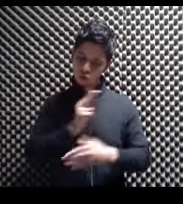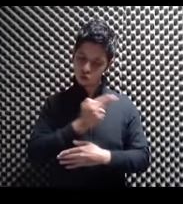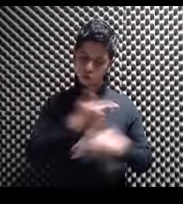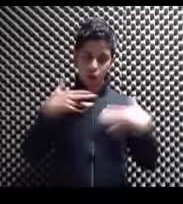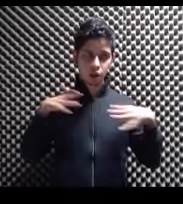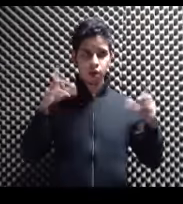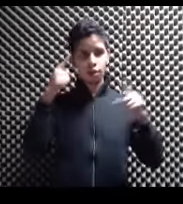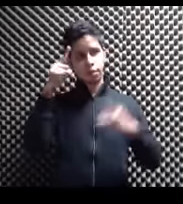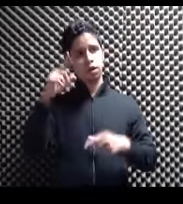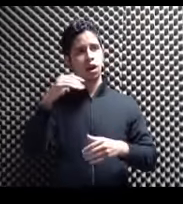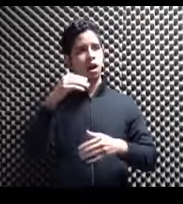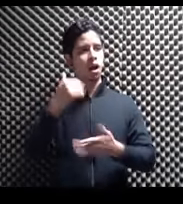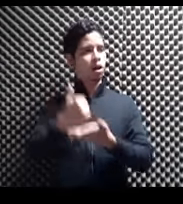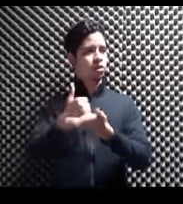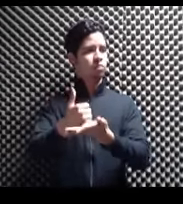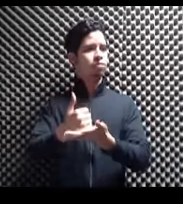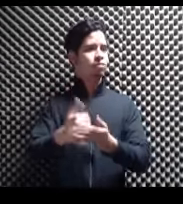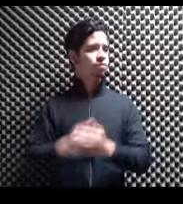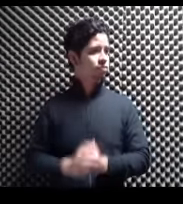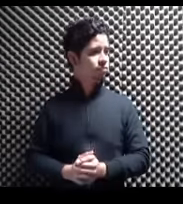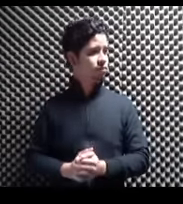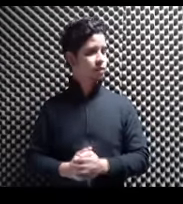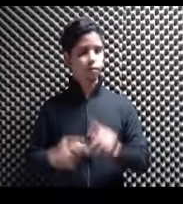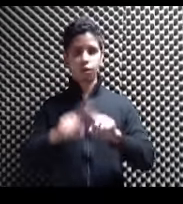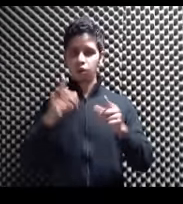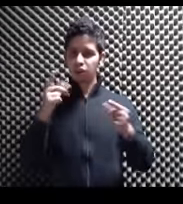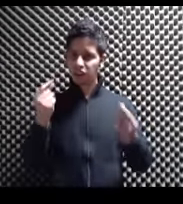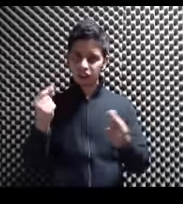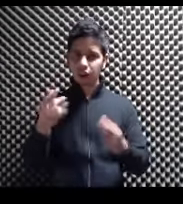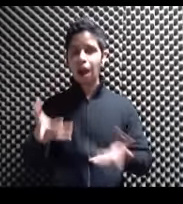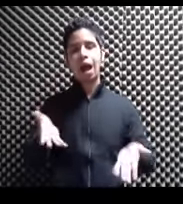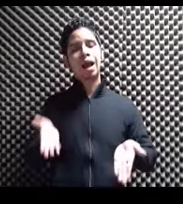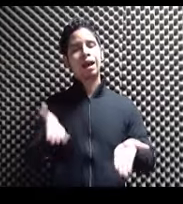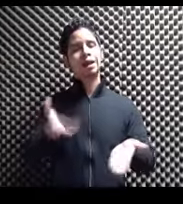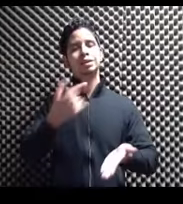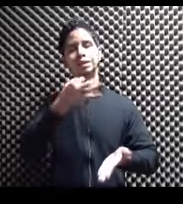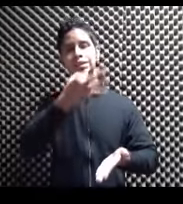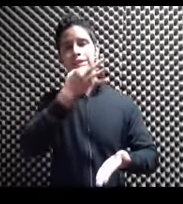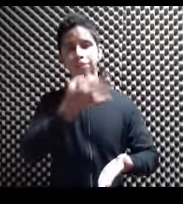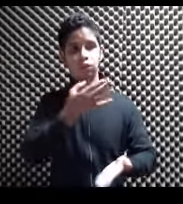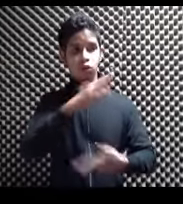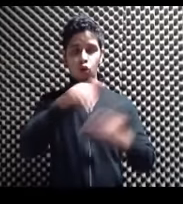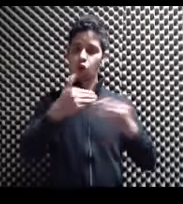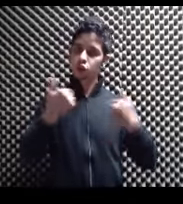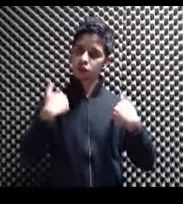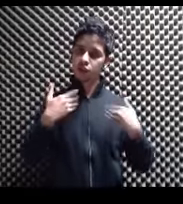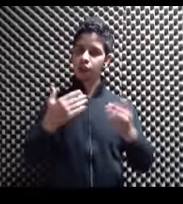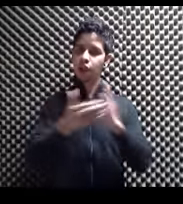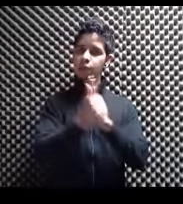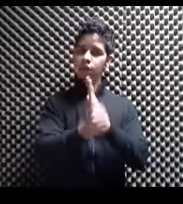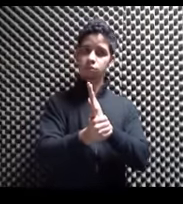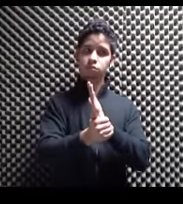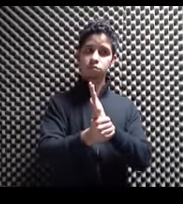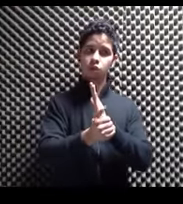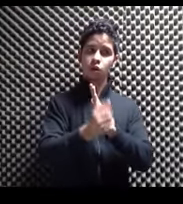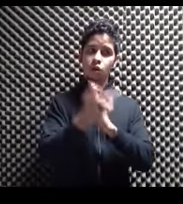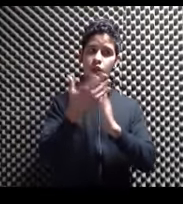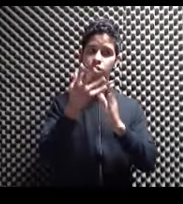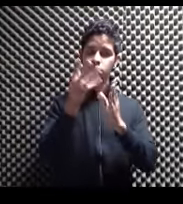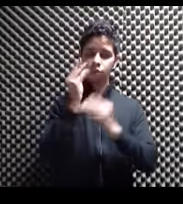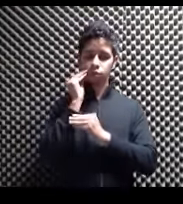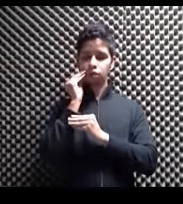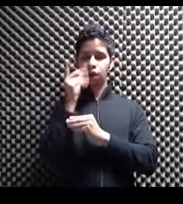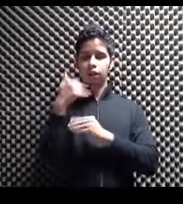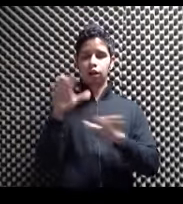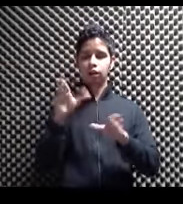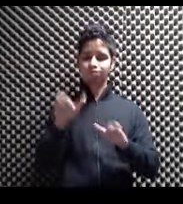descubierto. Hay que atreverse. No todo el mundo lo ha descubierto, pero todo el mundo tiene la capacidad. Hay que atreverse. Hay que atreverse. Hay que despertarlo. Así